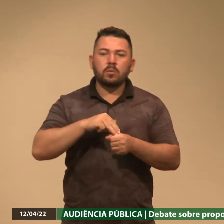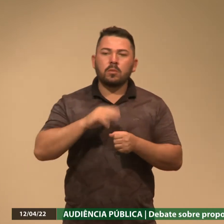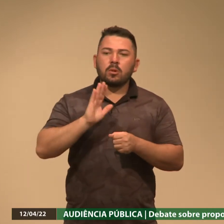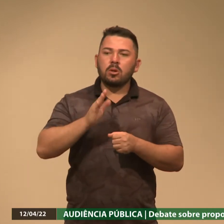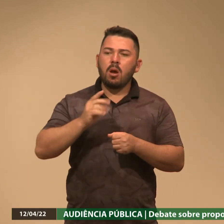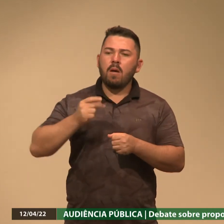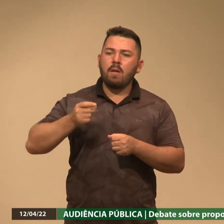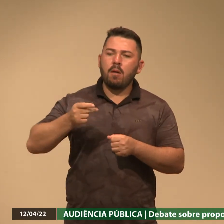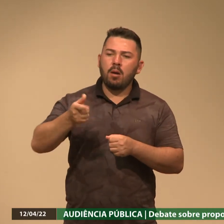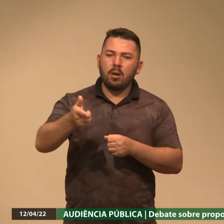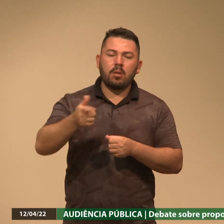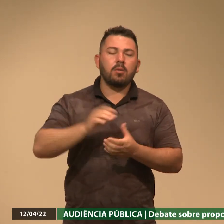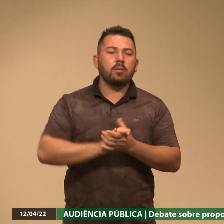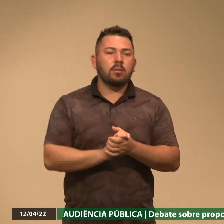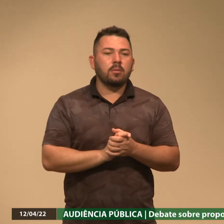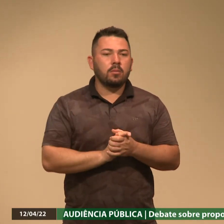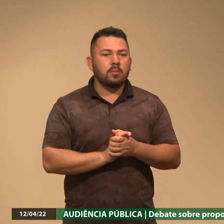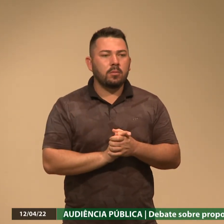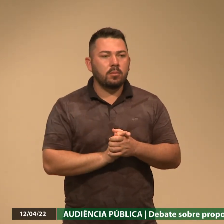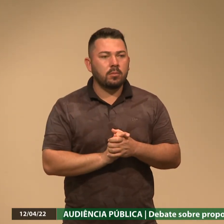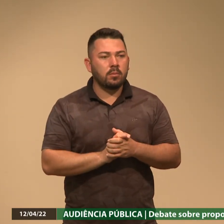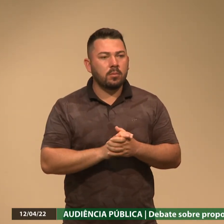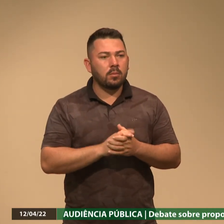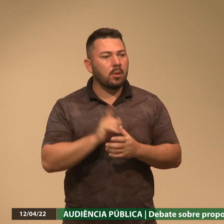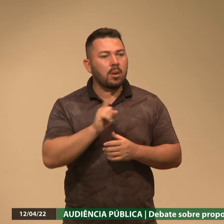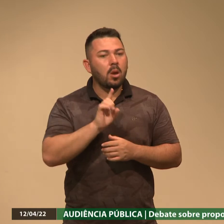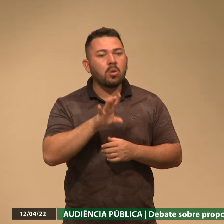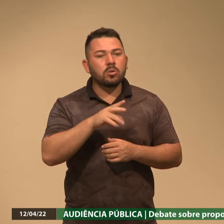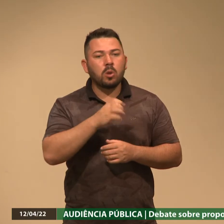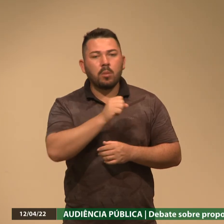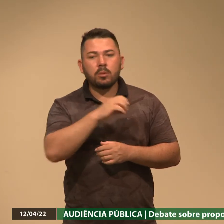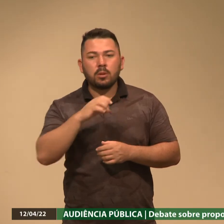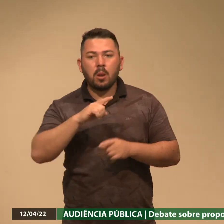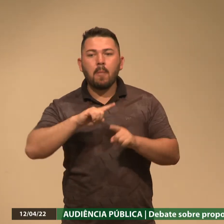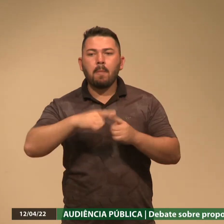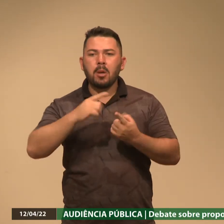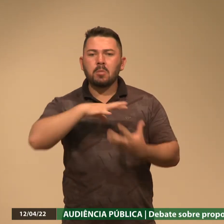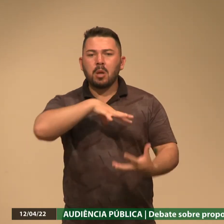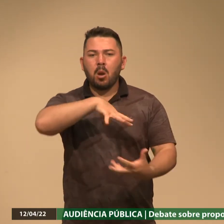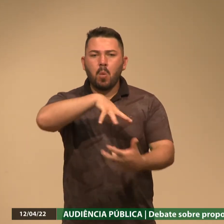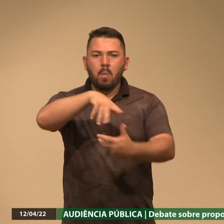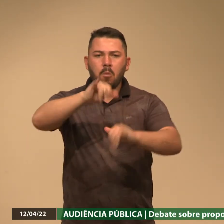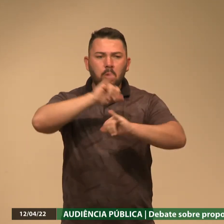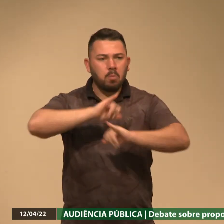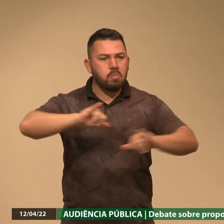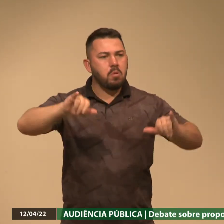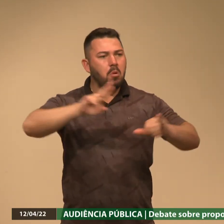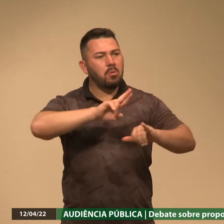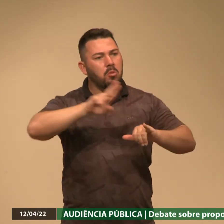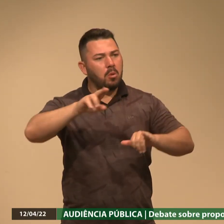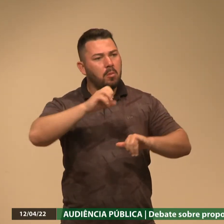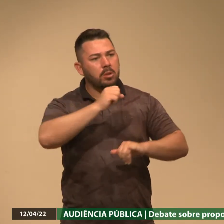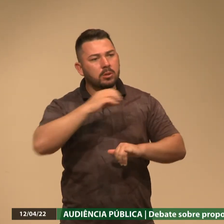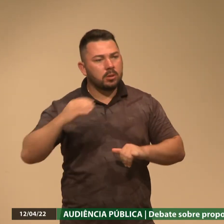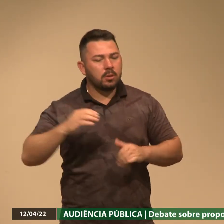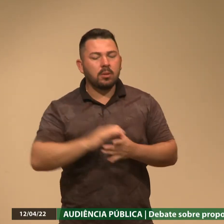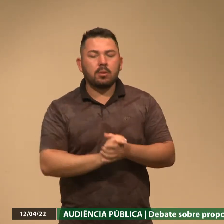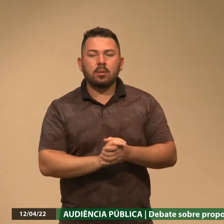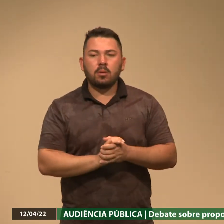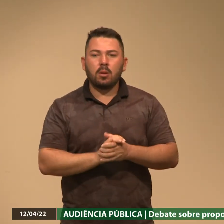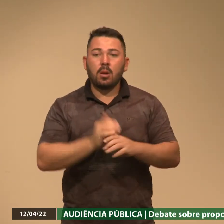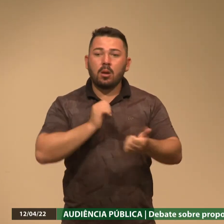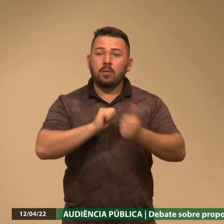levaram o nome de Santa Catarina não só para o Brasil mas para o mundo e a fesporte hoje